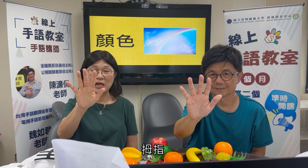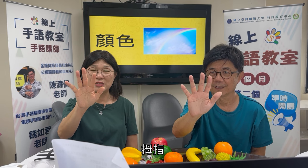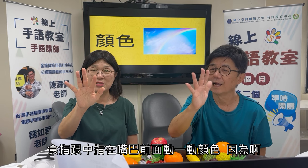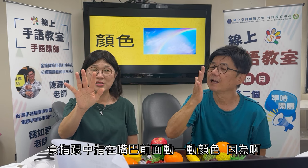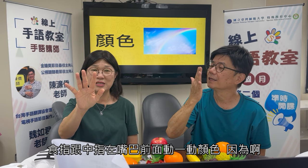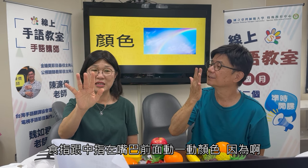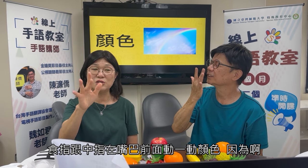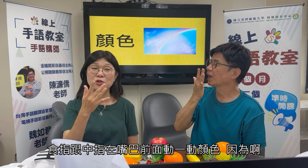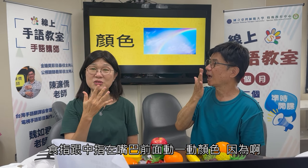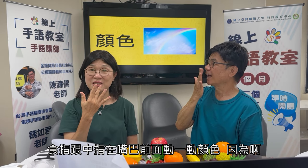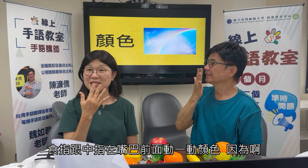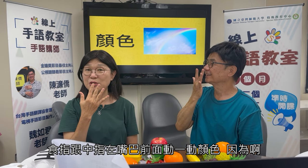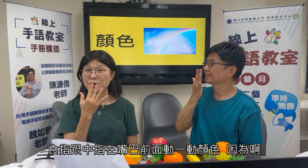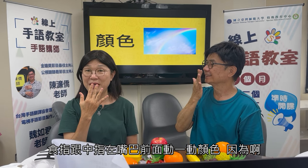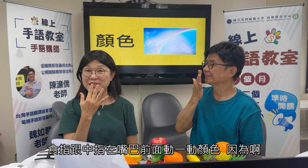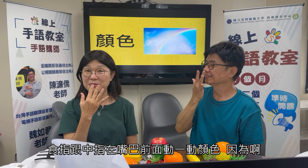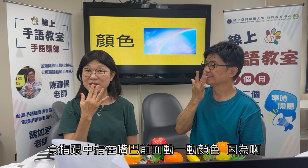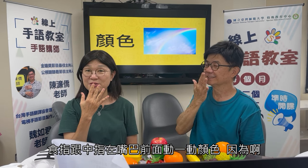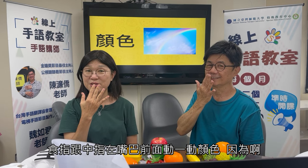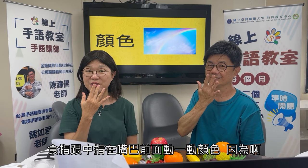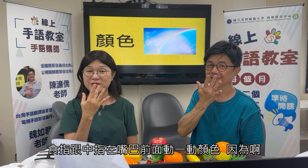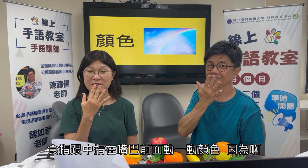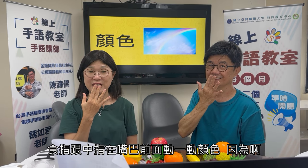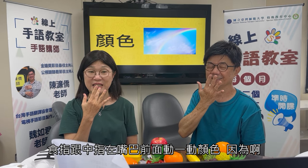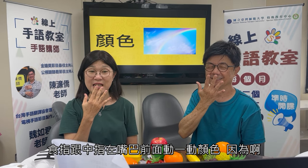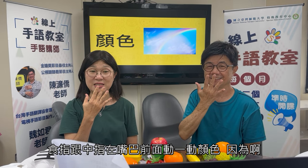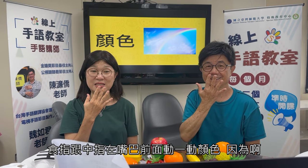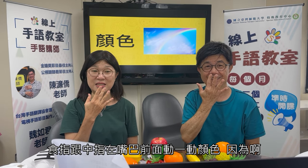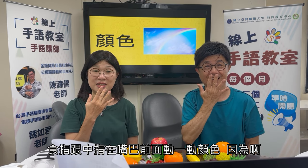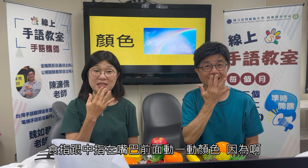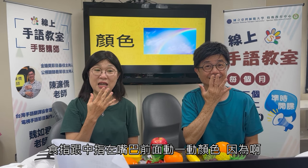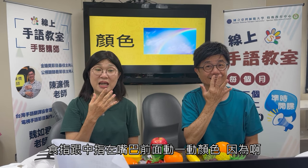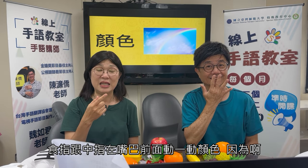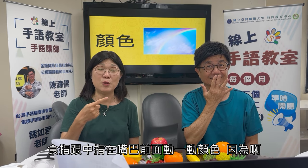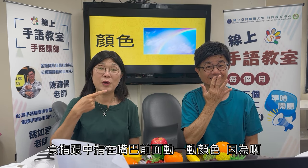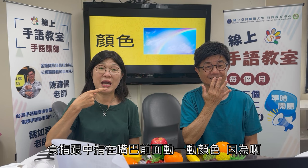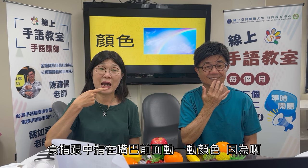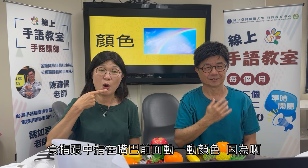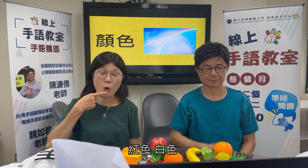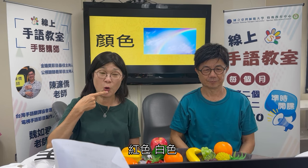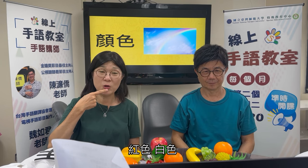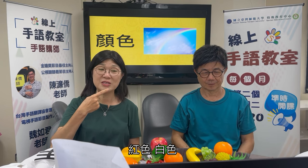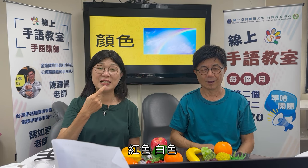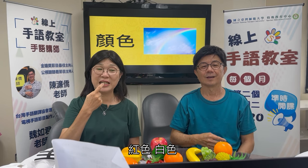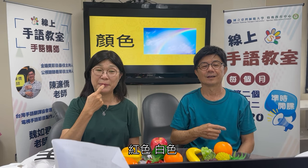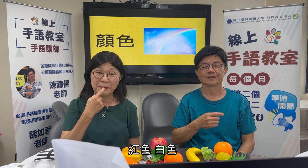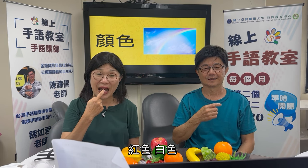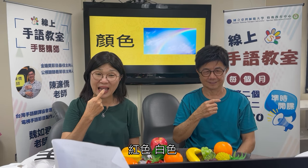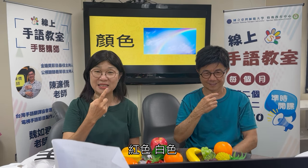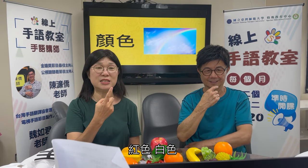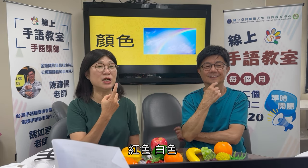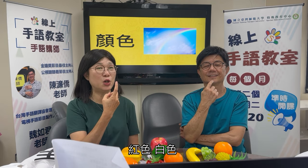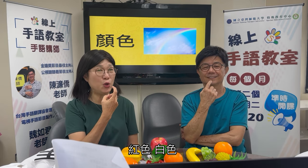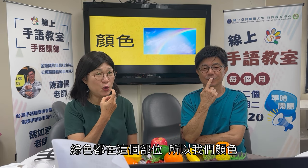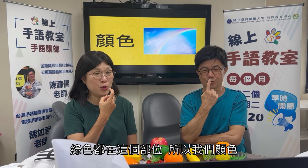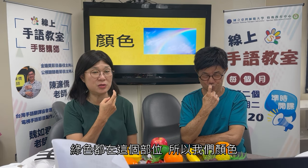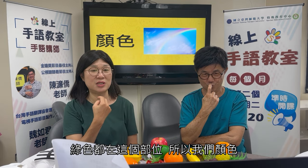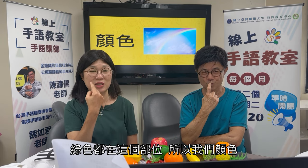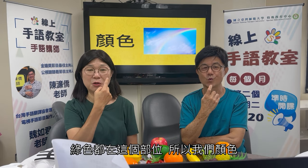食指跟中指在嘴巴前面动一动，颜色。因为啊，红色、白色、绿色都在